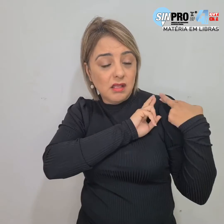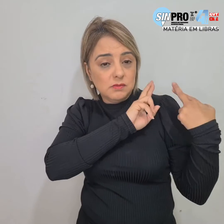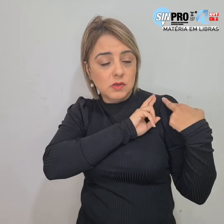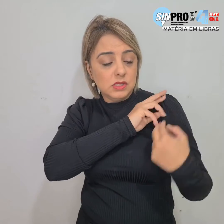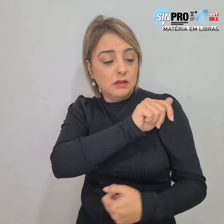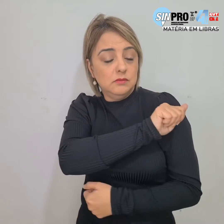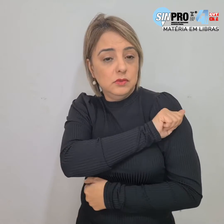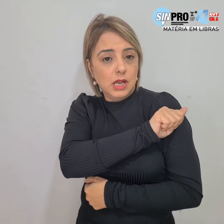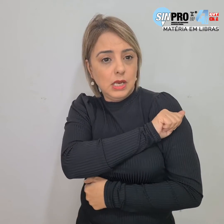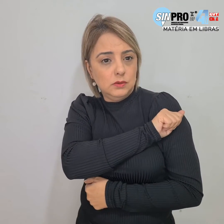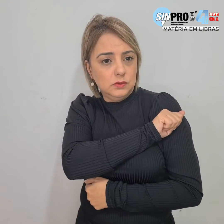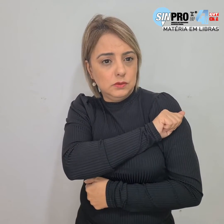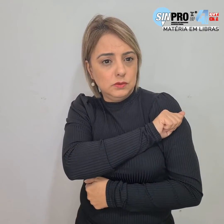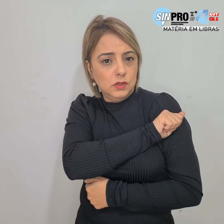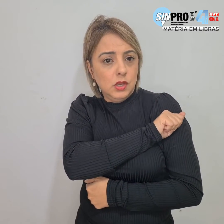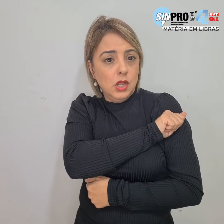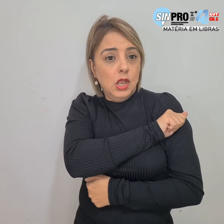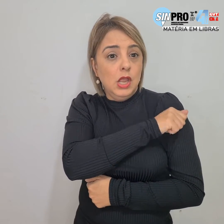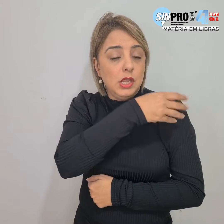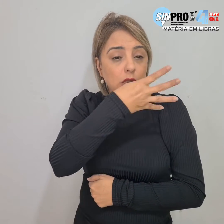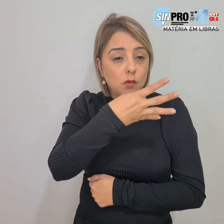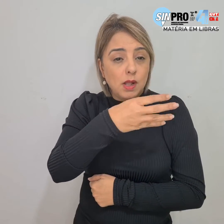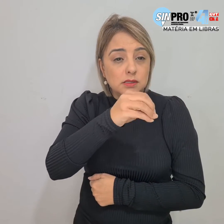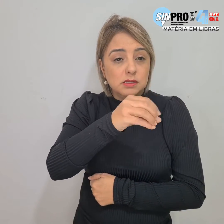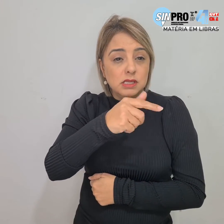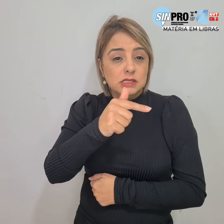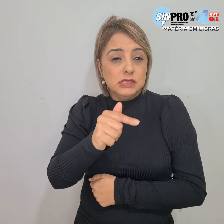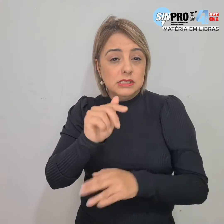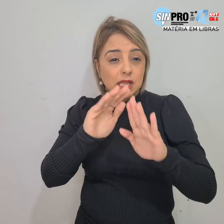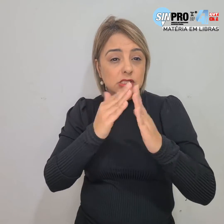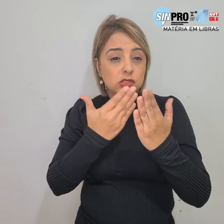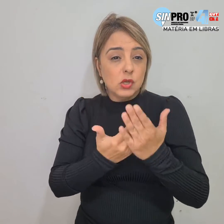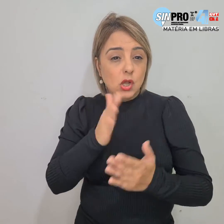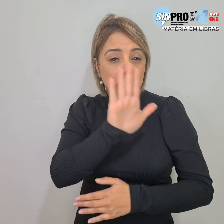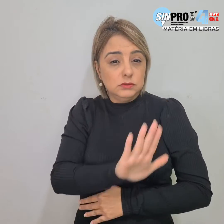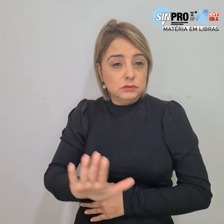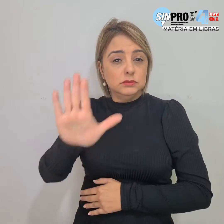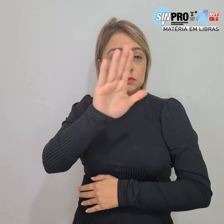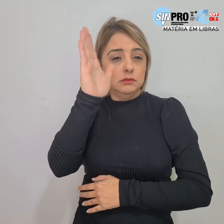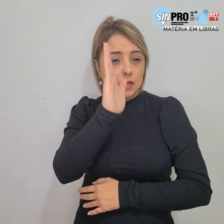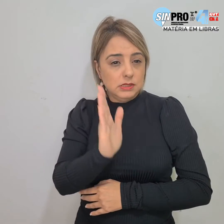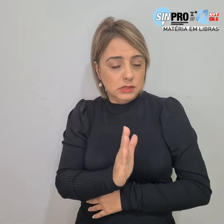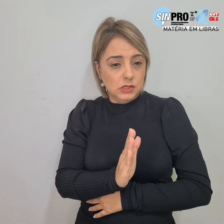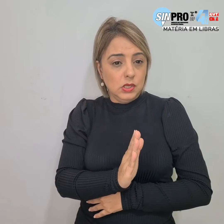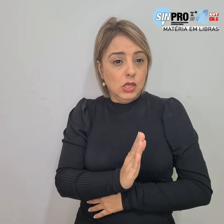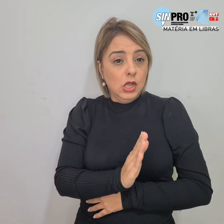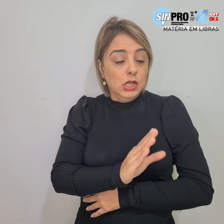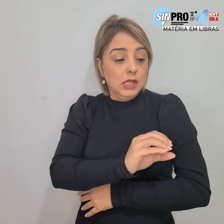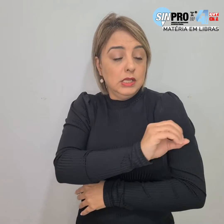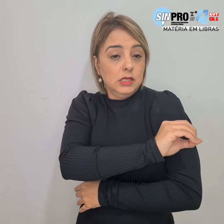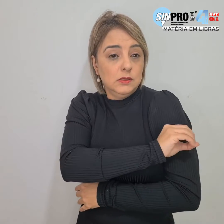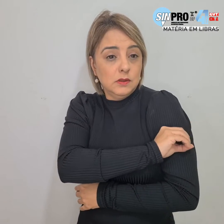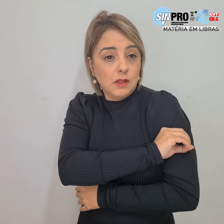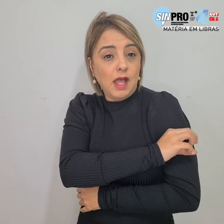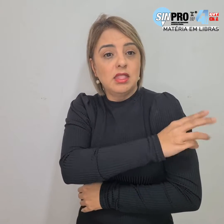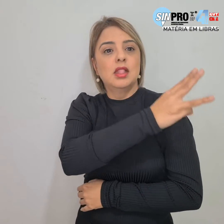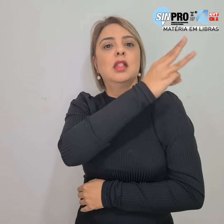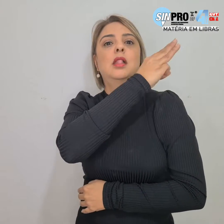em 407 instituições de todo o país, desde a educação infantil até o ensino médio.